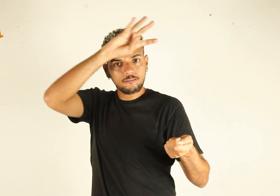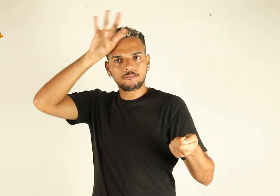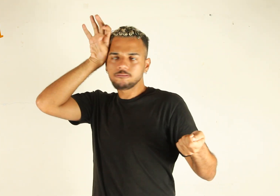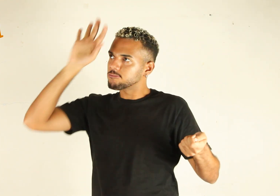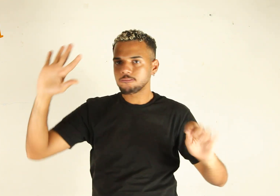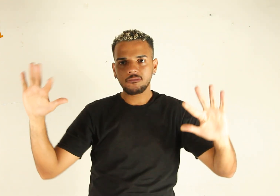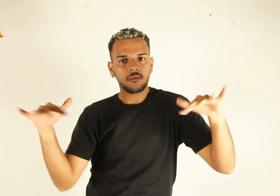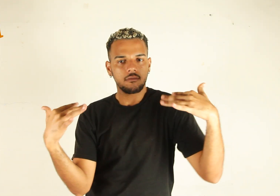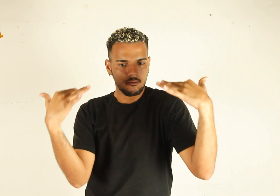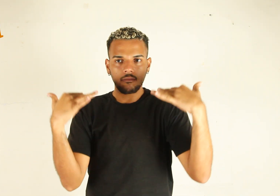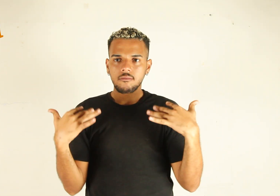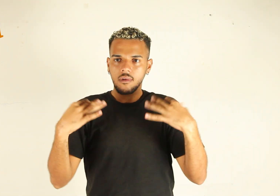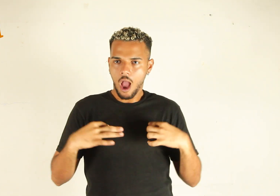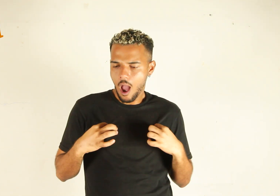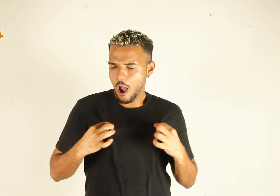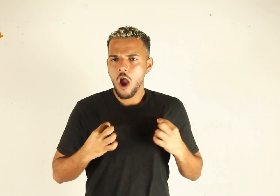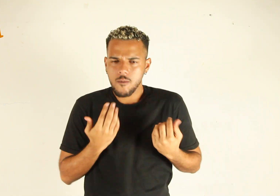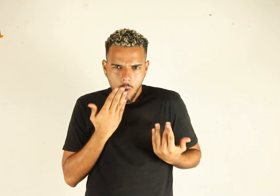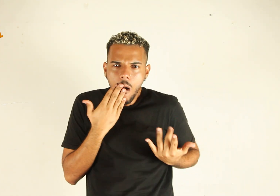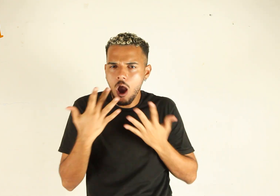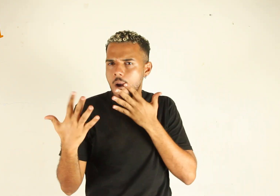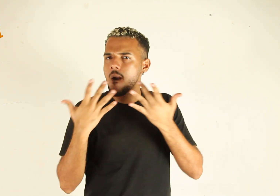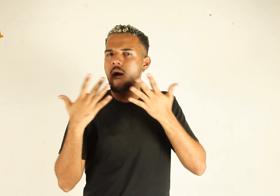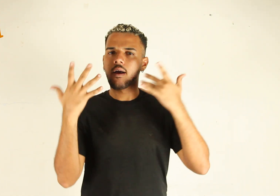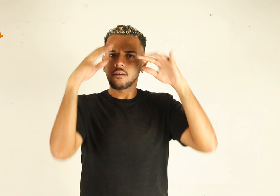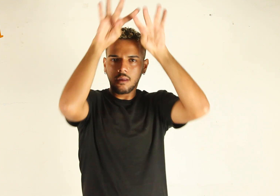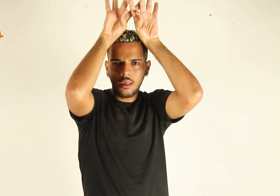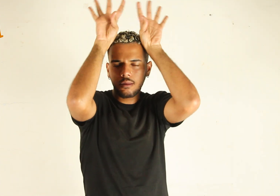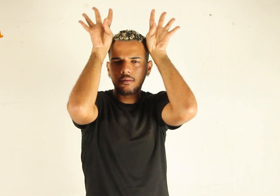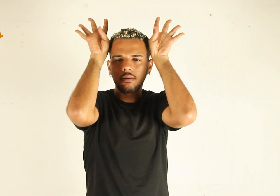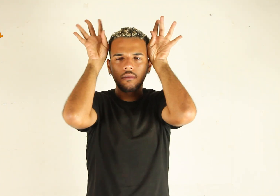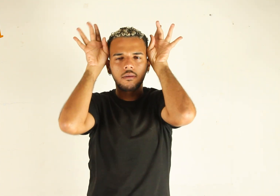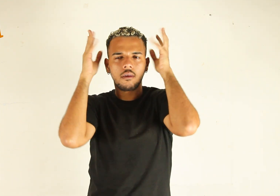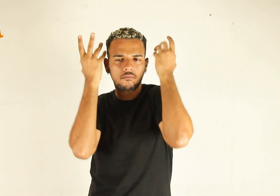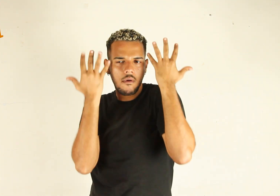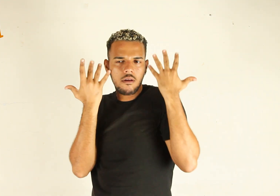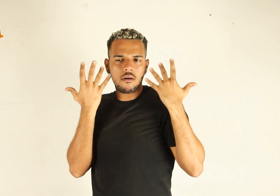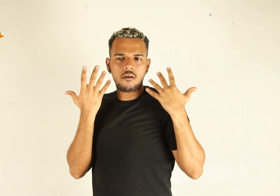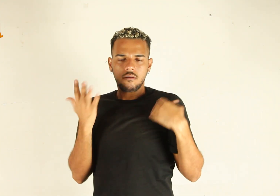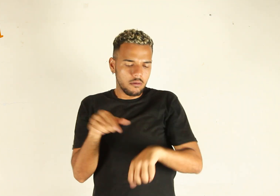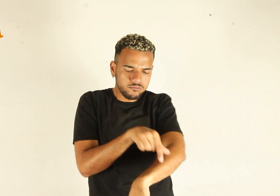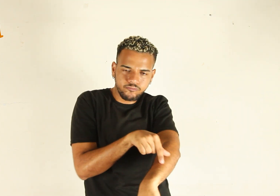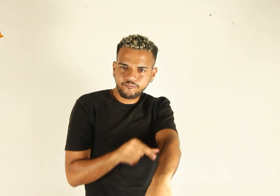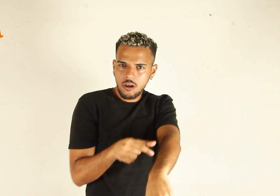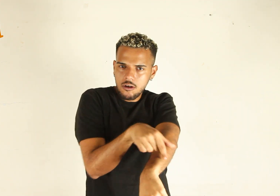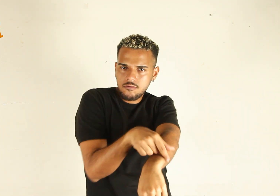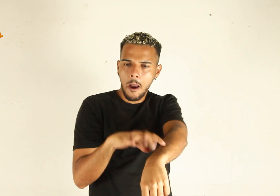Ginga sabia que as autoridades portuguesas adotavam a estratégia para humilhar líderes ambundos derrotados.